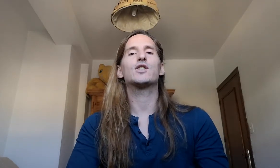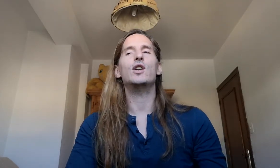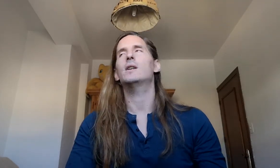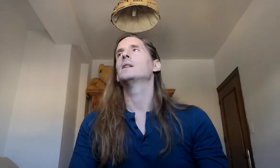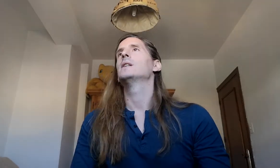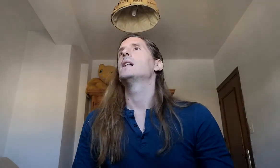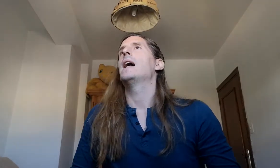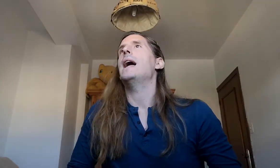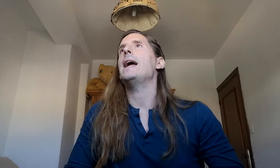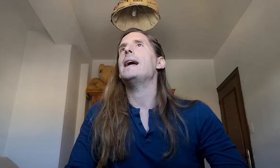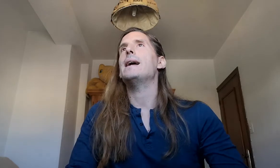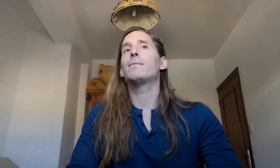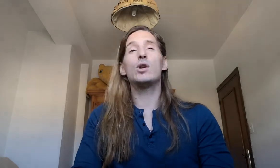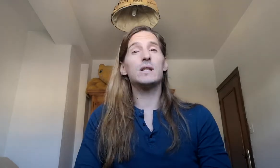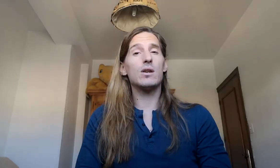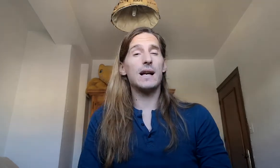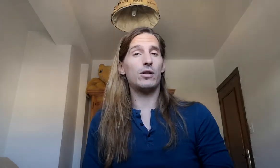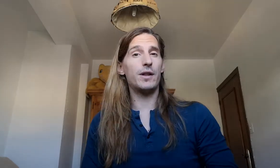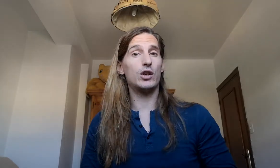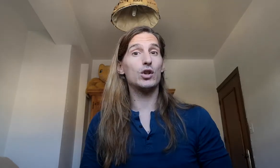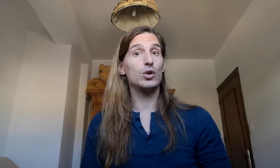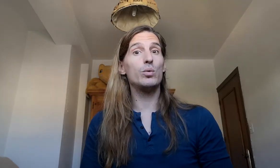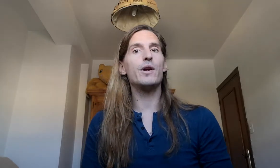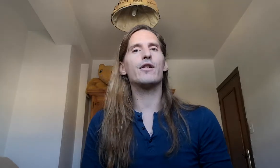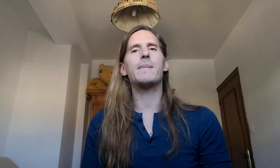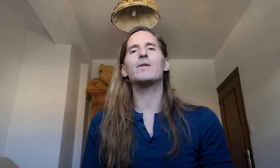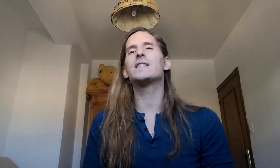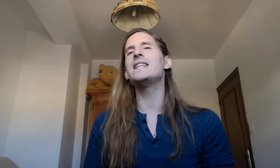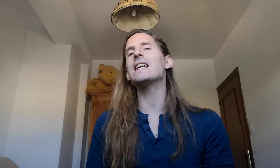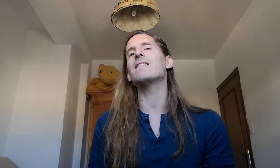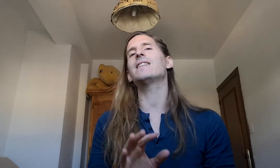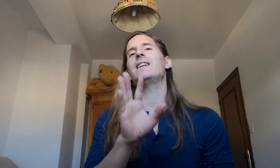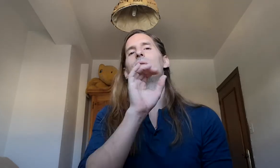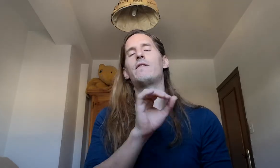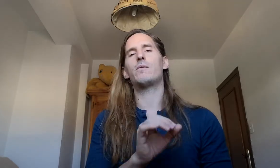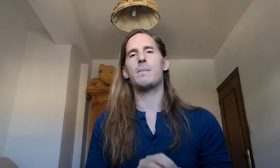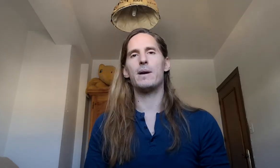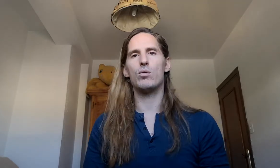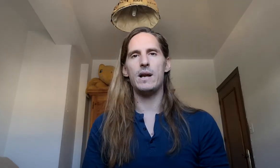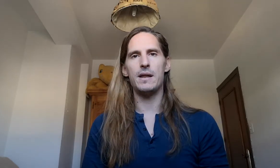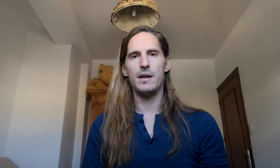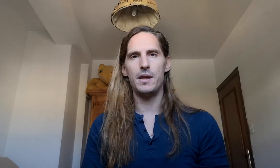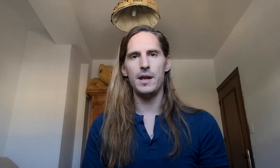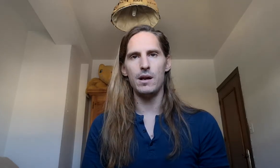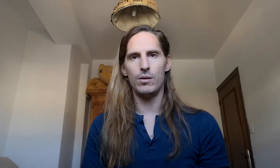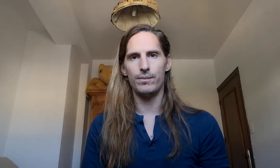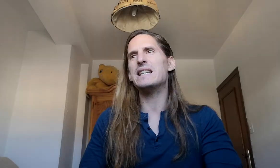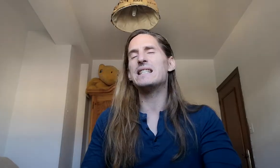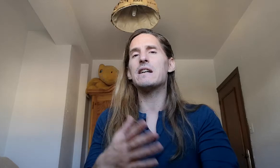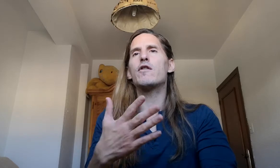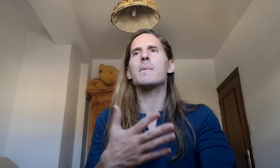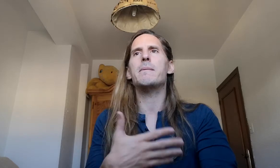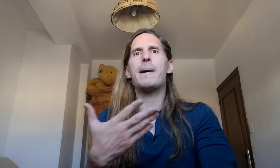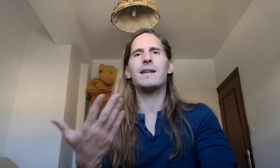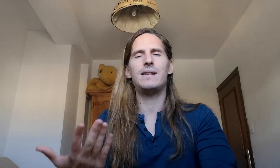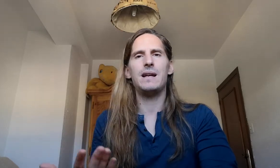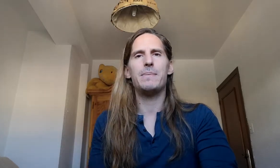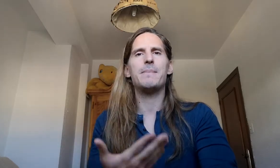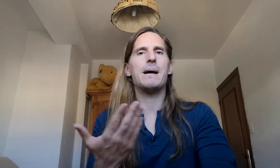Sol. Todos esos 14, esos números romanos sí que van a tener una forma peculiar de decirlo. Esa forma de parte, primera